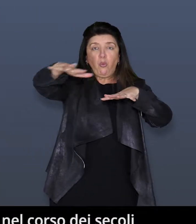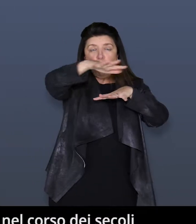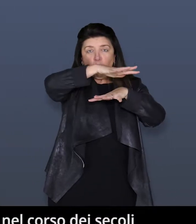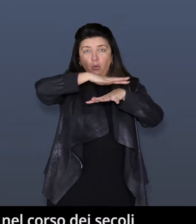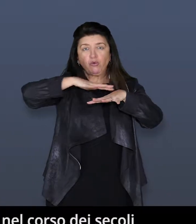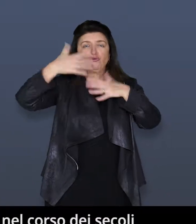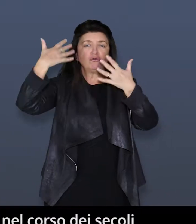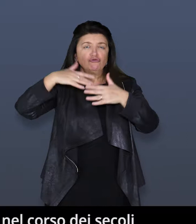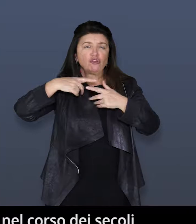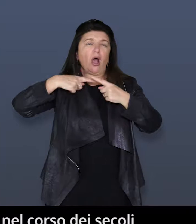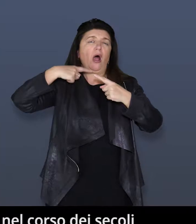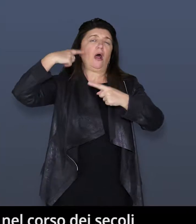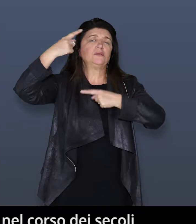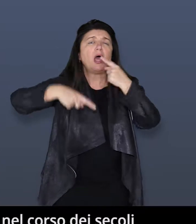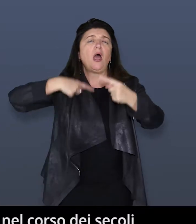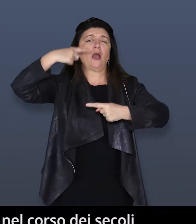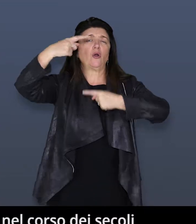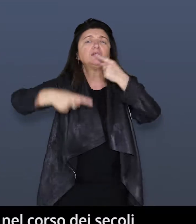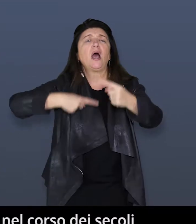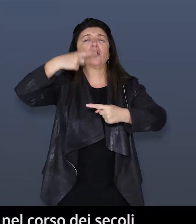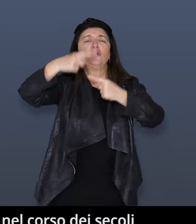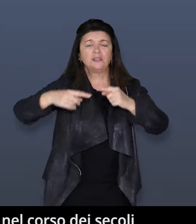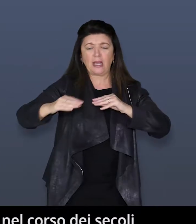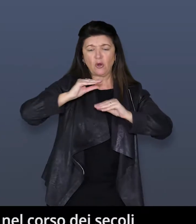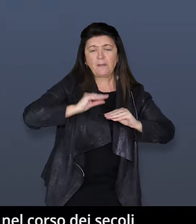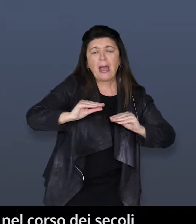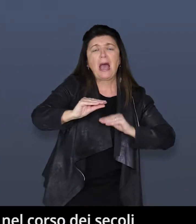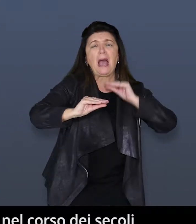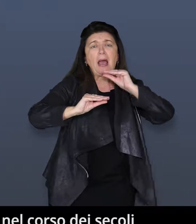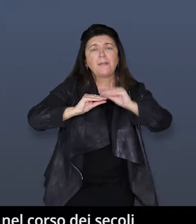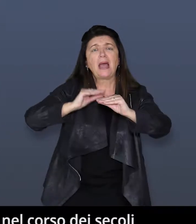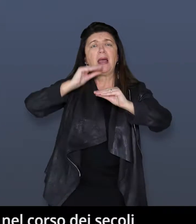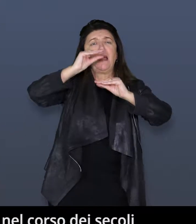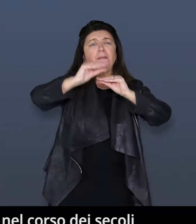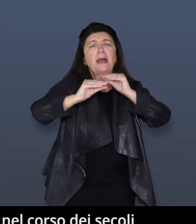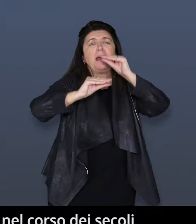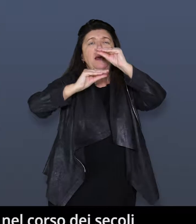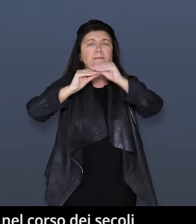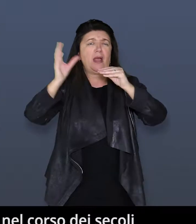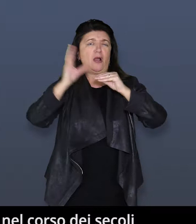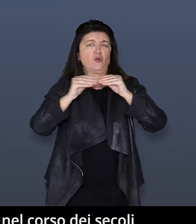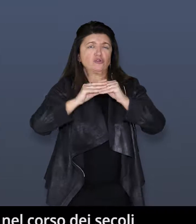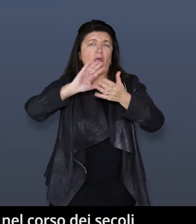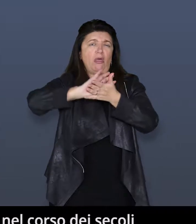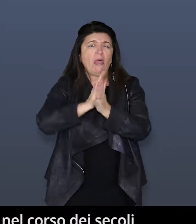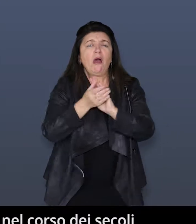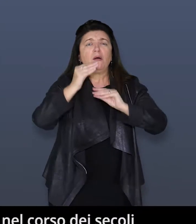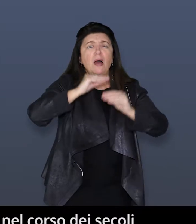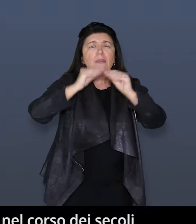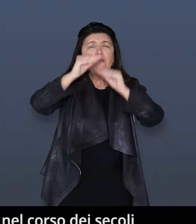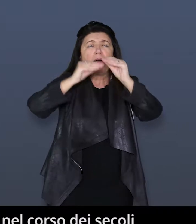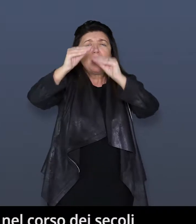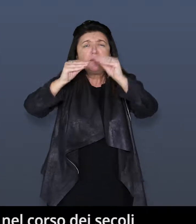Attorno a tale nucleo si è stratificato, nel corso dei secoli, il restante tessuto urbano.